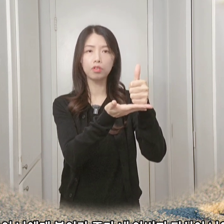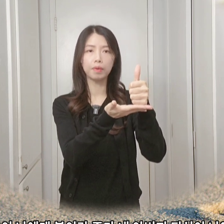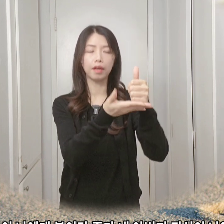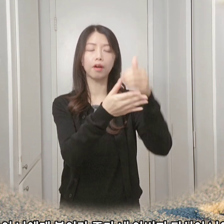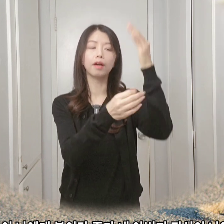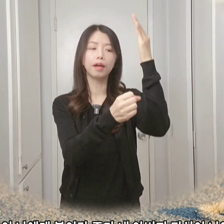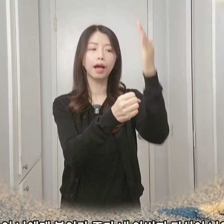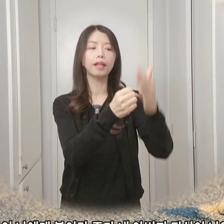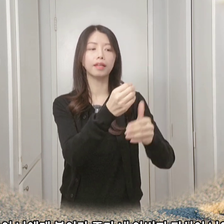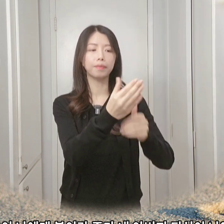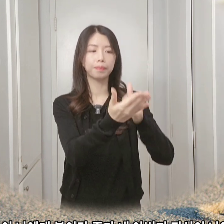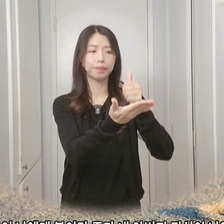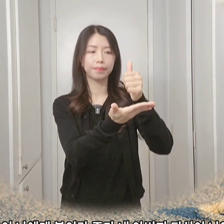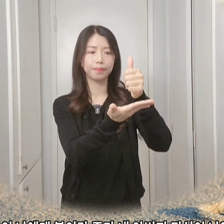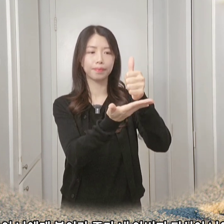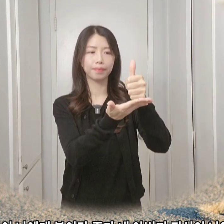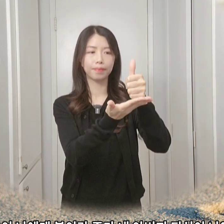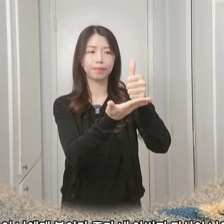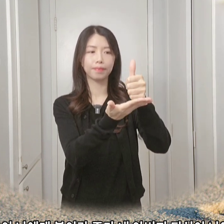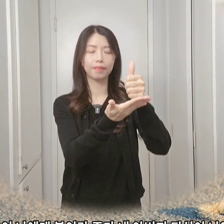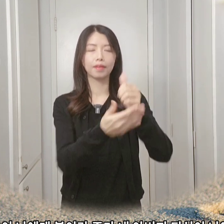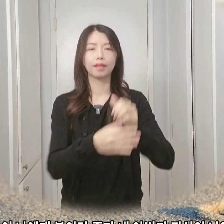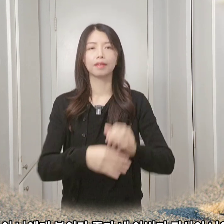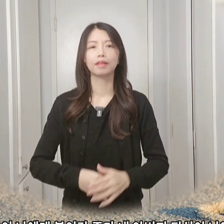표현해 주시면 돼요. 하나님.